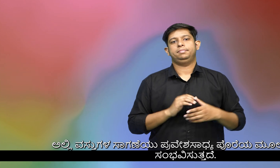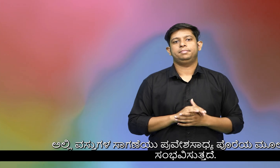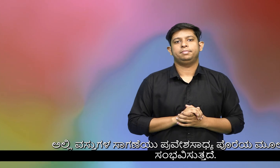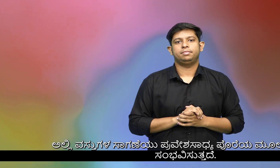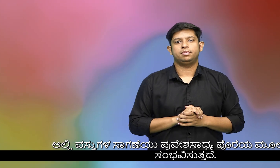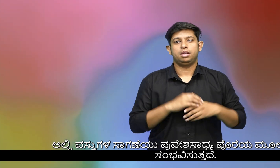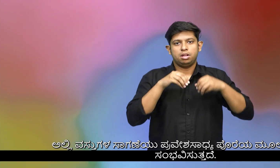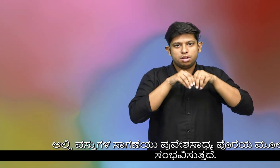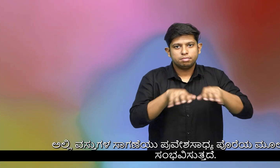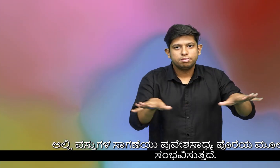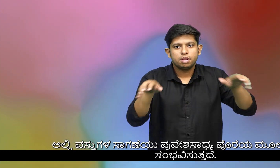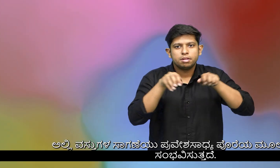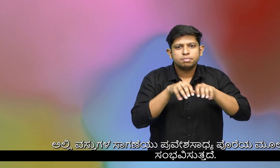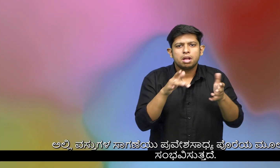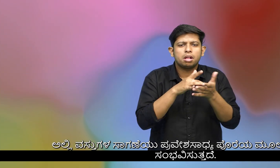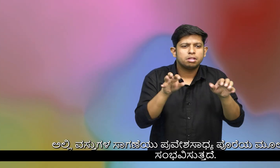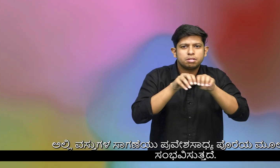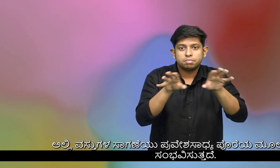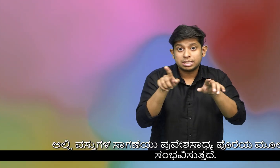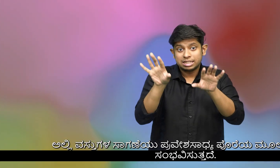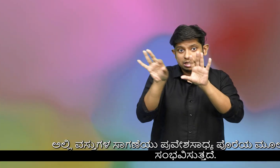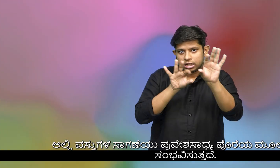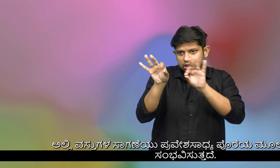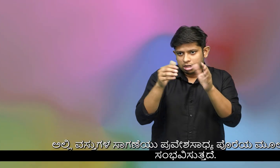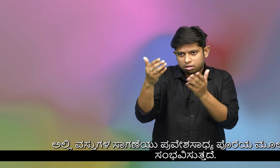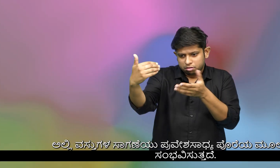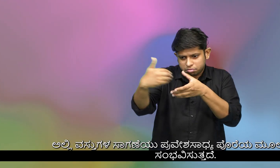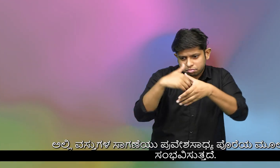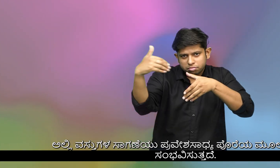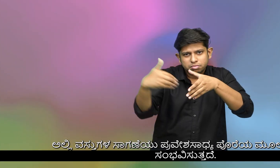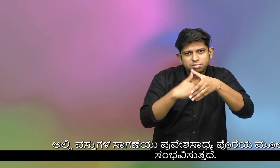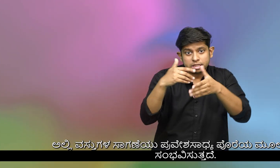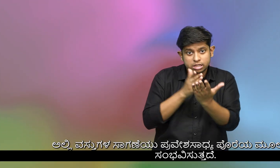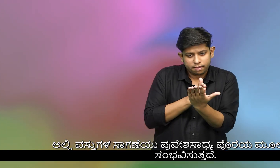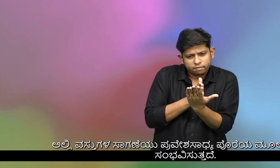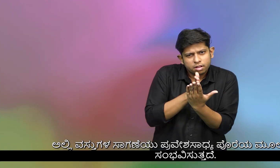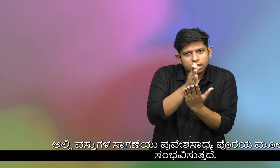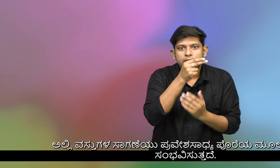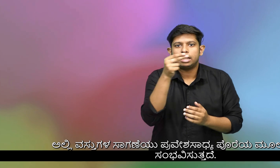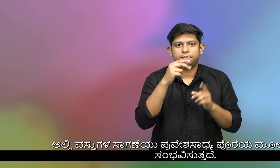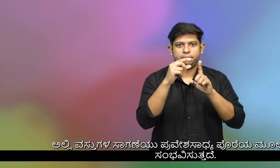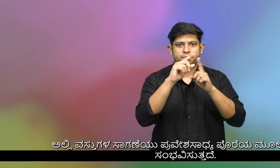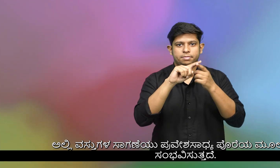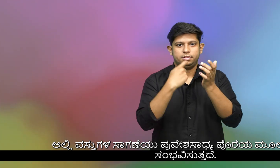ಅಲ್ಲಿ ವಸ್ತುಗಳ ಸಾಗಣೆಯು ಪ್ರವೇಶ ಸಾಧ್ಯ ಪೊರೆಯ ಮೂಲಕ ಮಾತ್ರ ಸಂಭವಿಸುತ್ತದೆ.